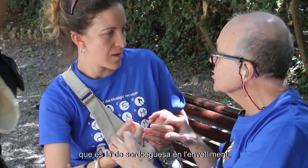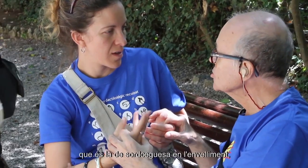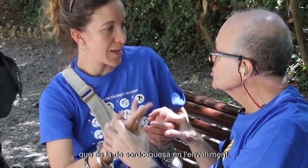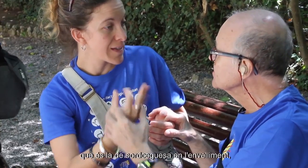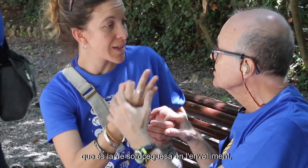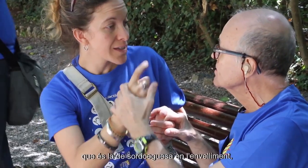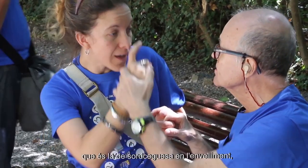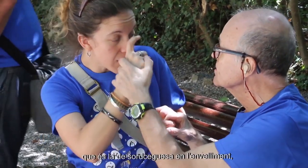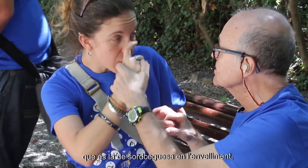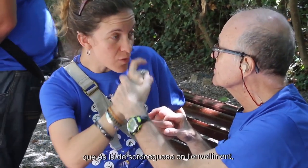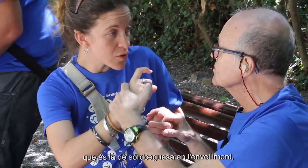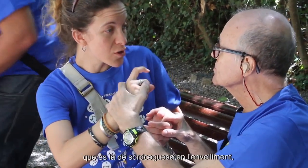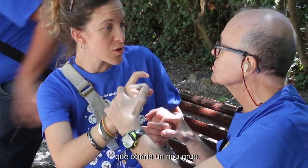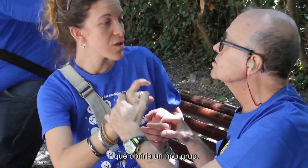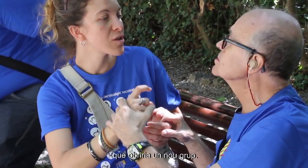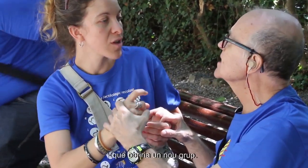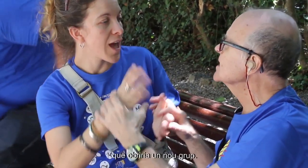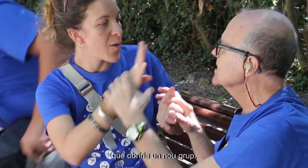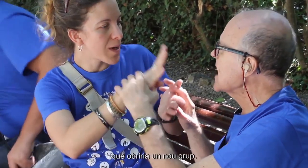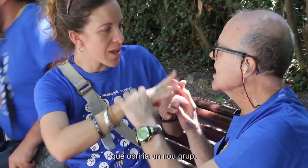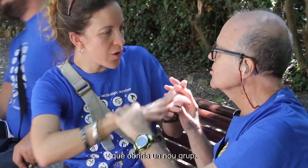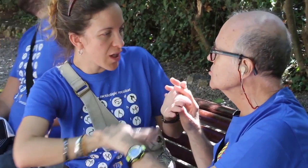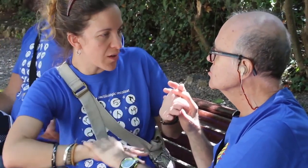de sordcega en l'envelliment. Cobriria un nou grup.